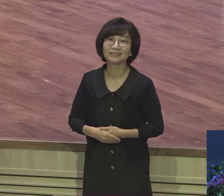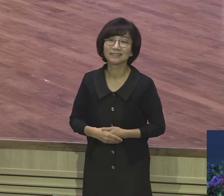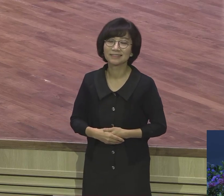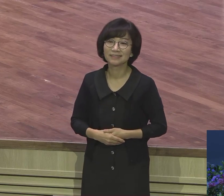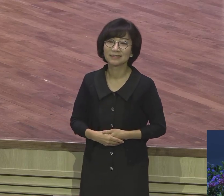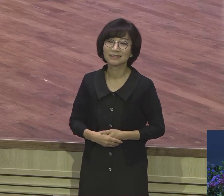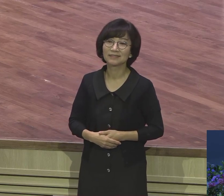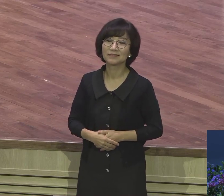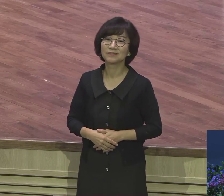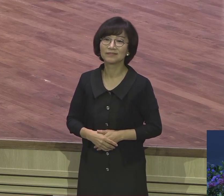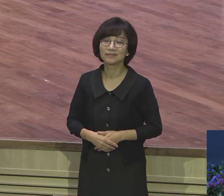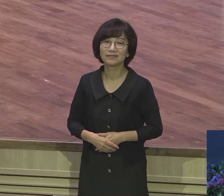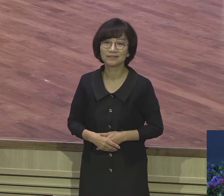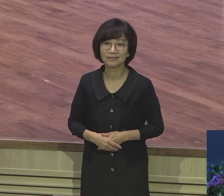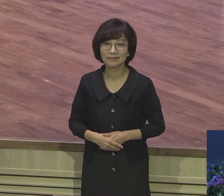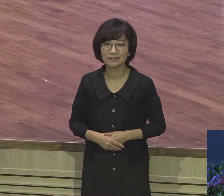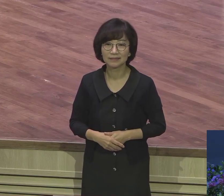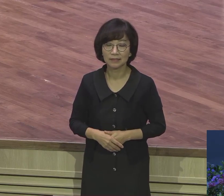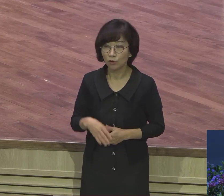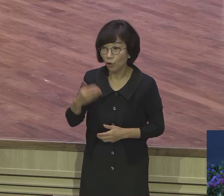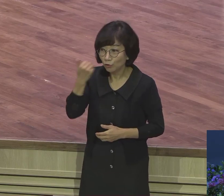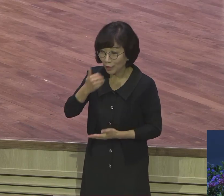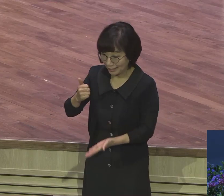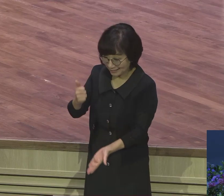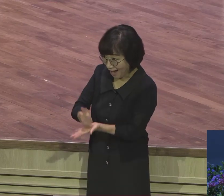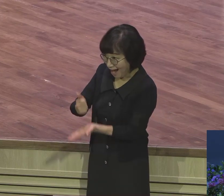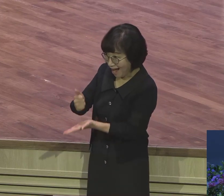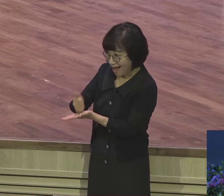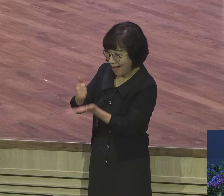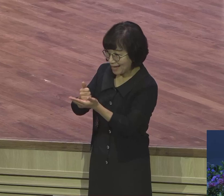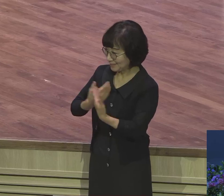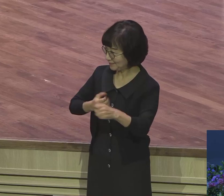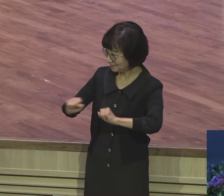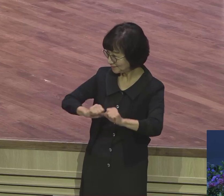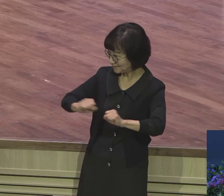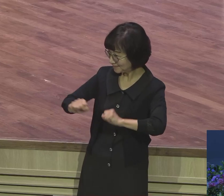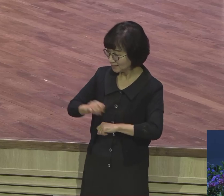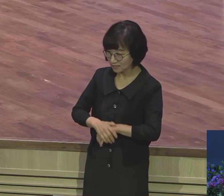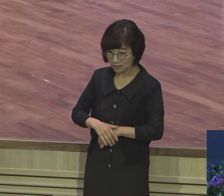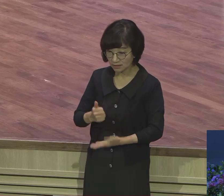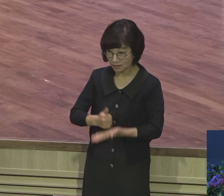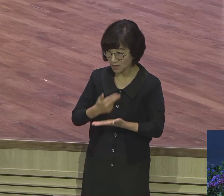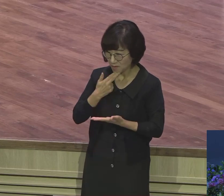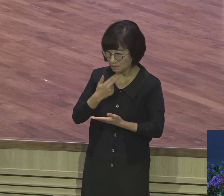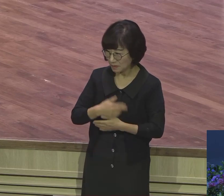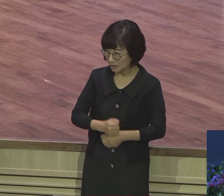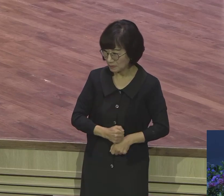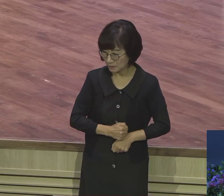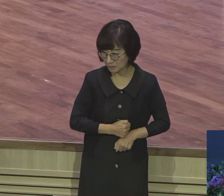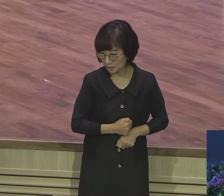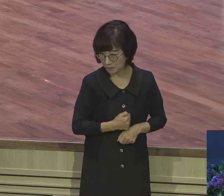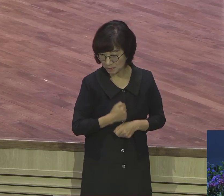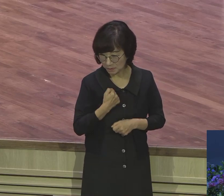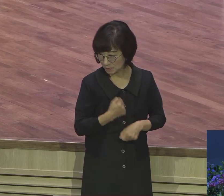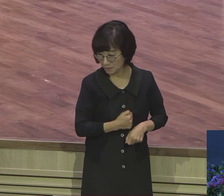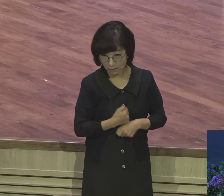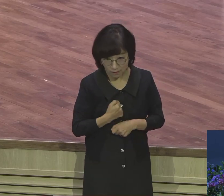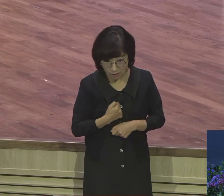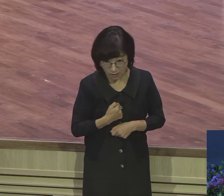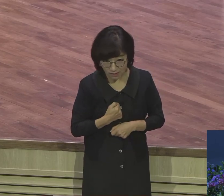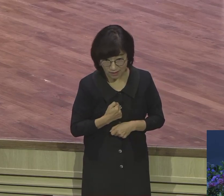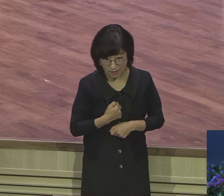지속이 되는 거예요. 알아주면 하고 안 알아주면 안 하고 그거는 아니죠. 그거는 사람 앞에 하는